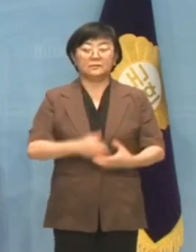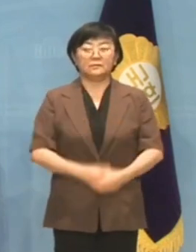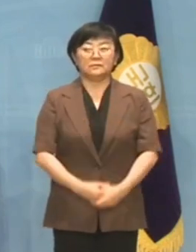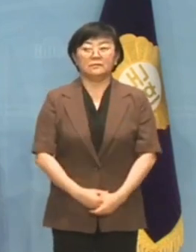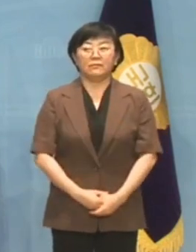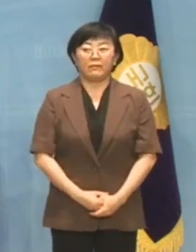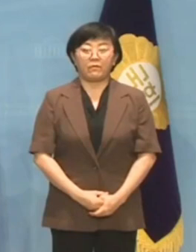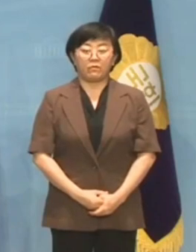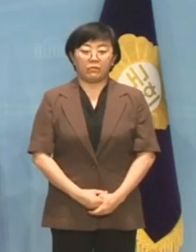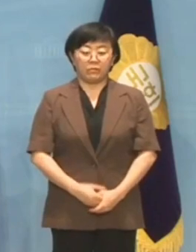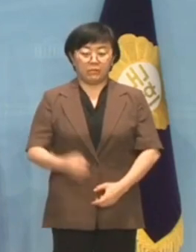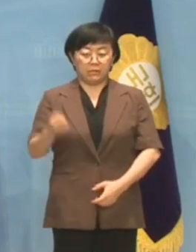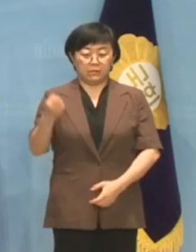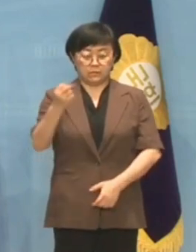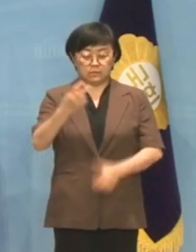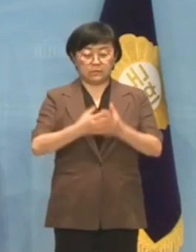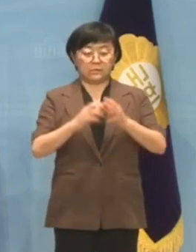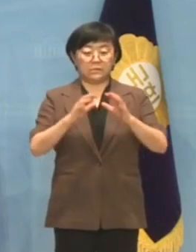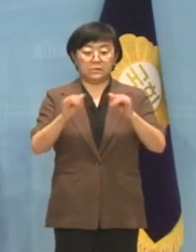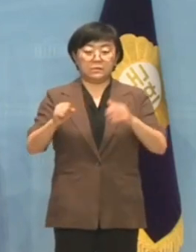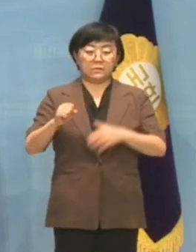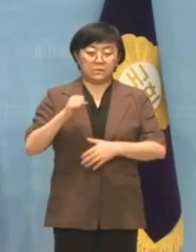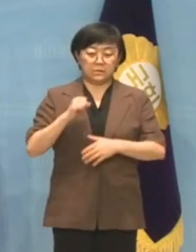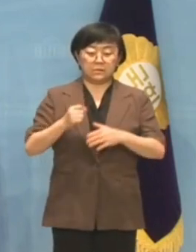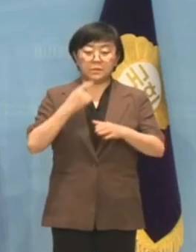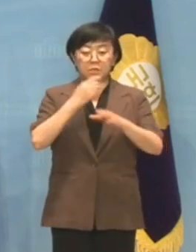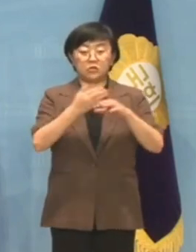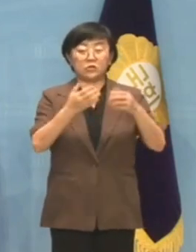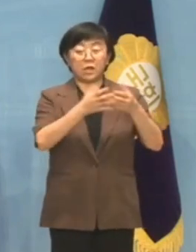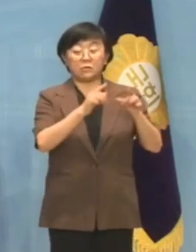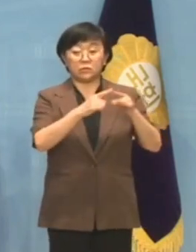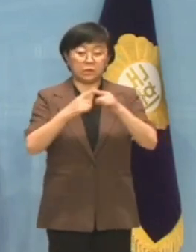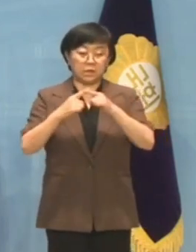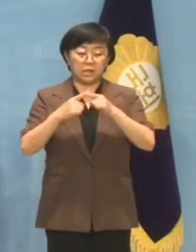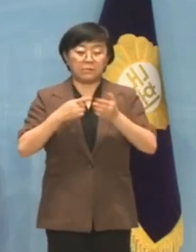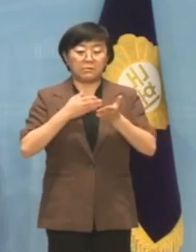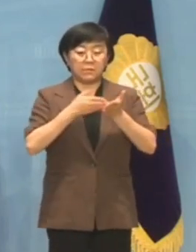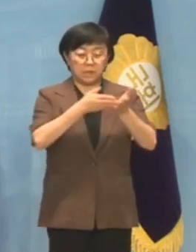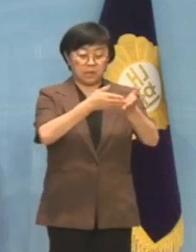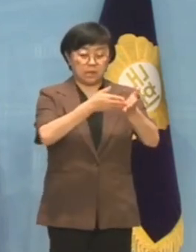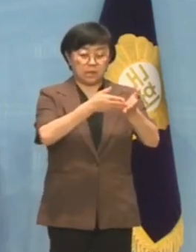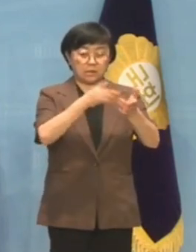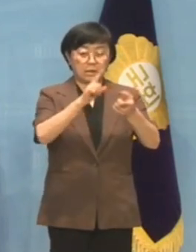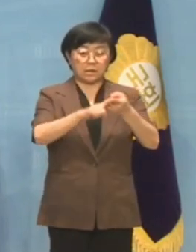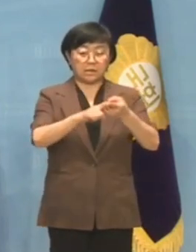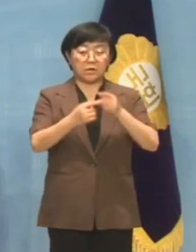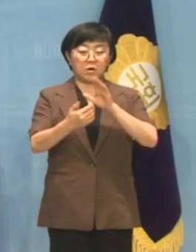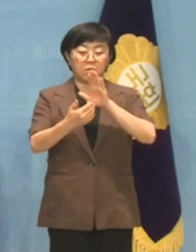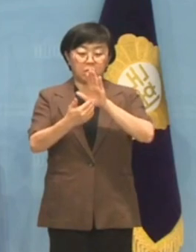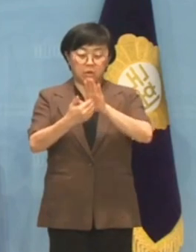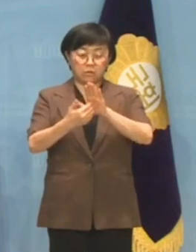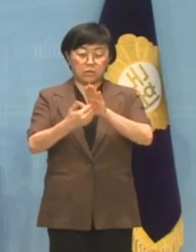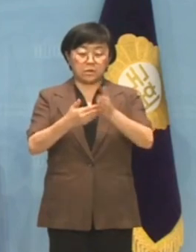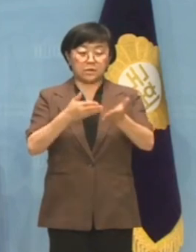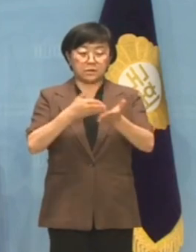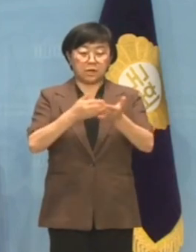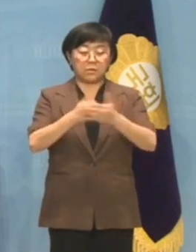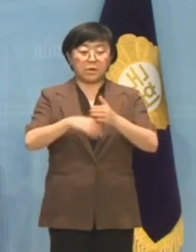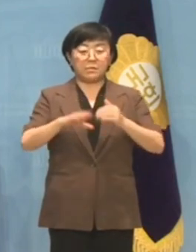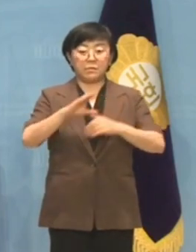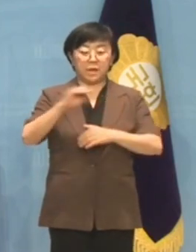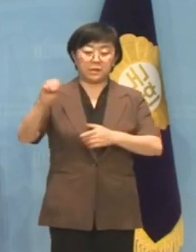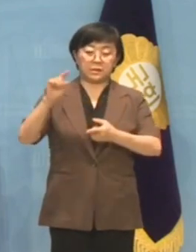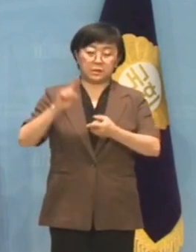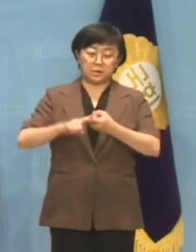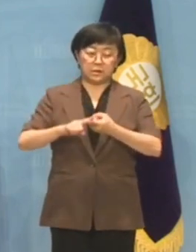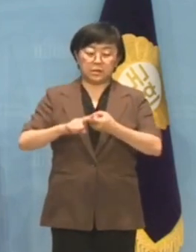것입니다. 아울러 국민의힘이 민주당의 일방적 의사진행에 대한 거부 의사표시로 퇴장을 한 것을